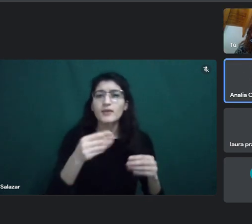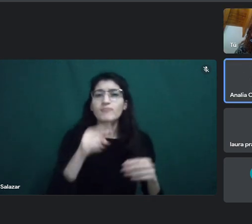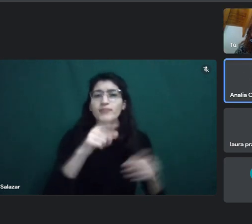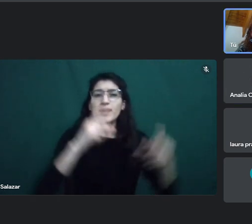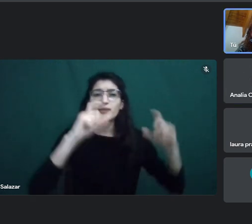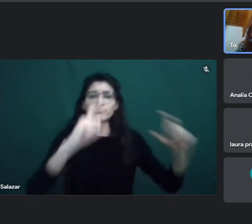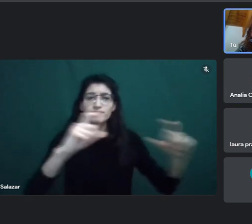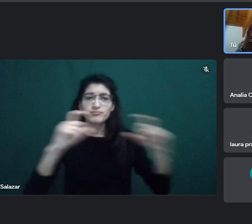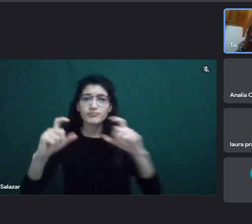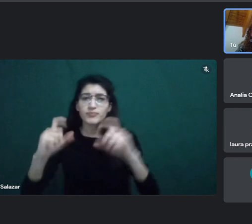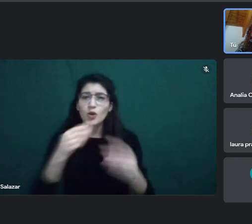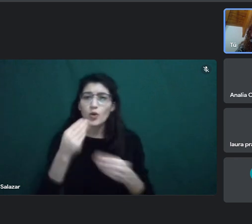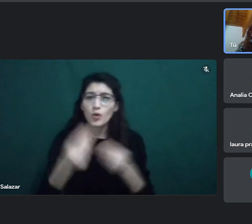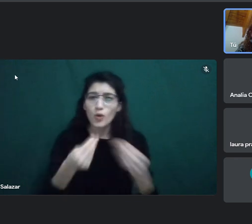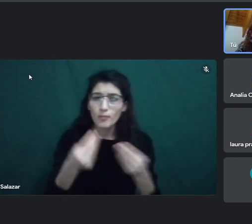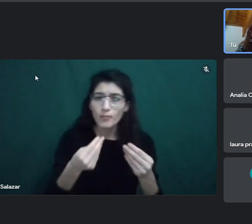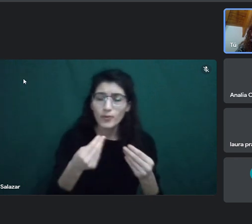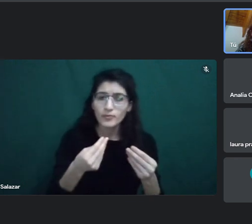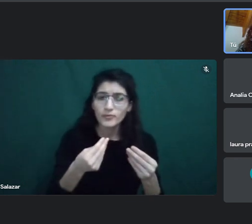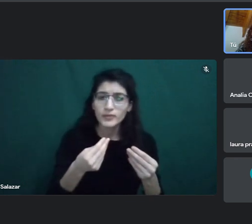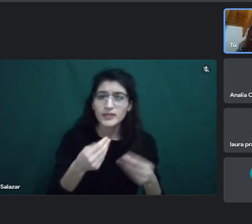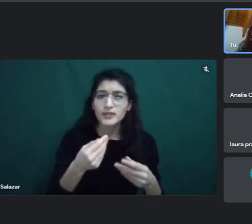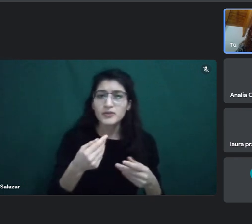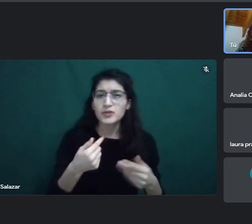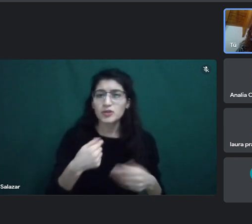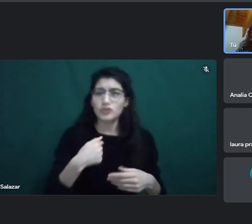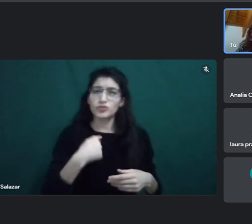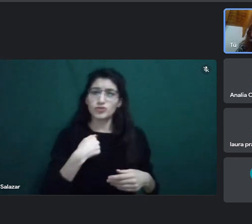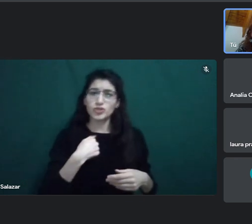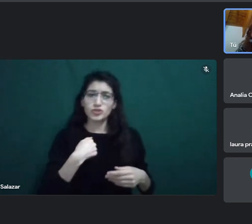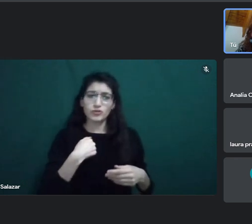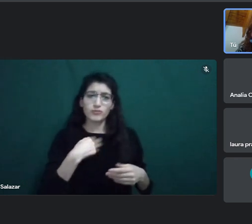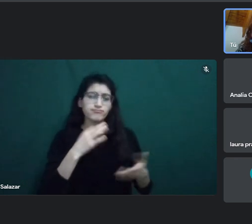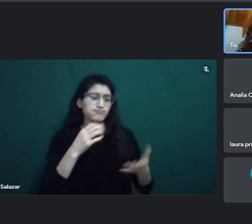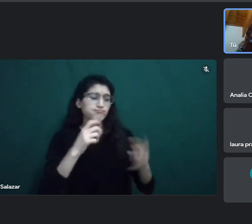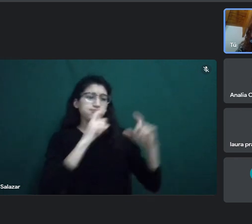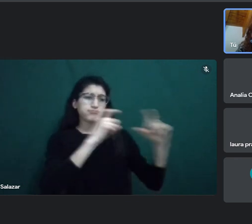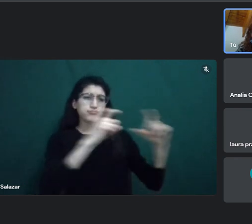¿Cómo, si yo tuviese que separar en bloques esto, cómo lo separo?